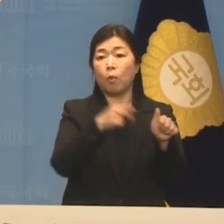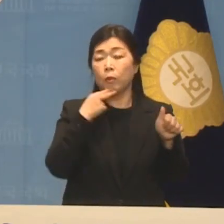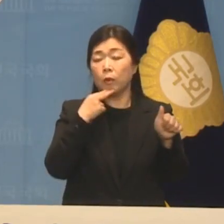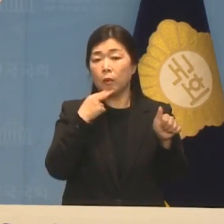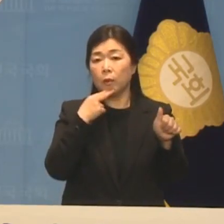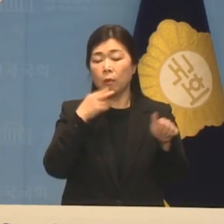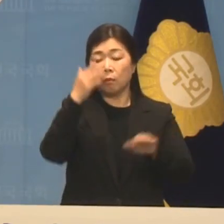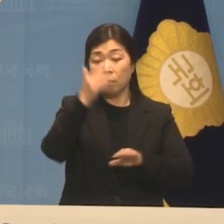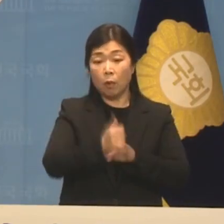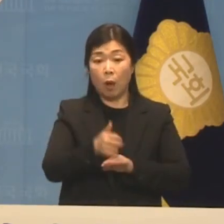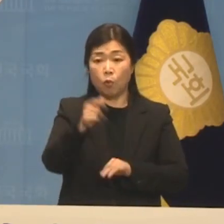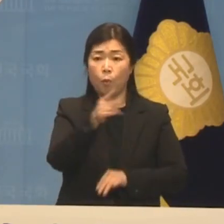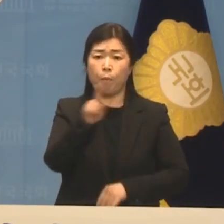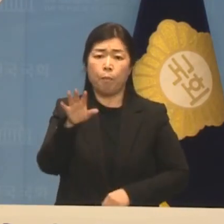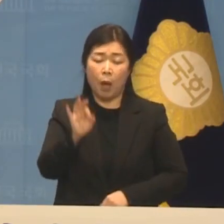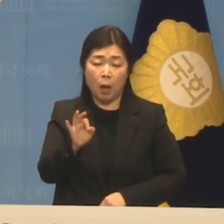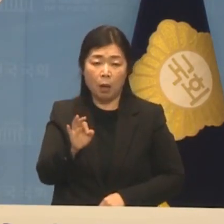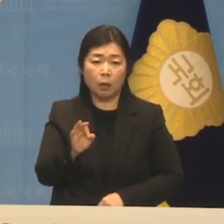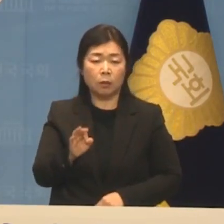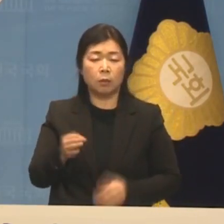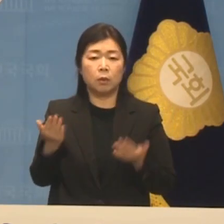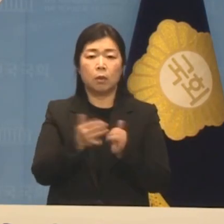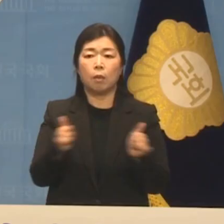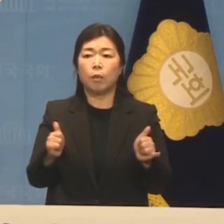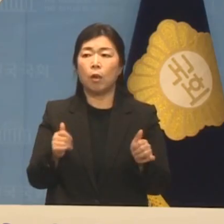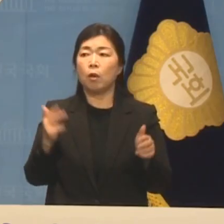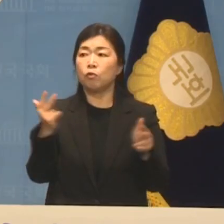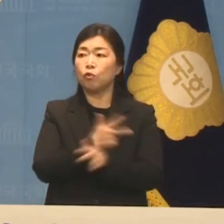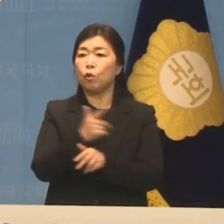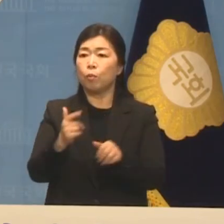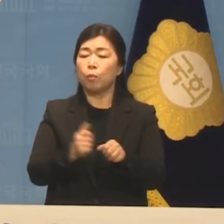그 결과 쿠팡 기사들의 주 평균 노동시간은